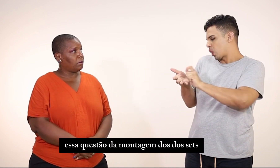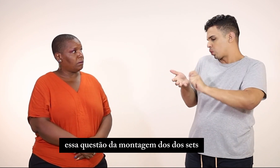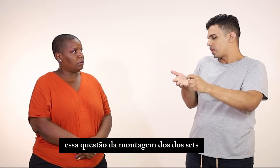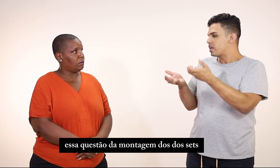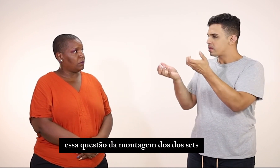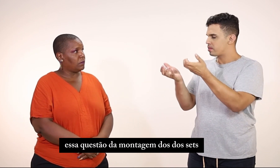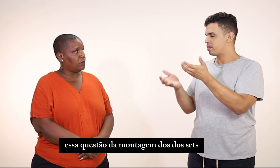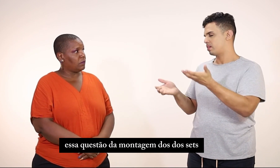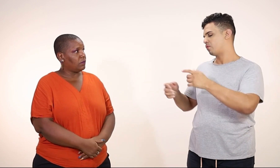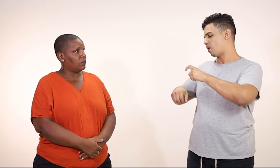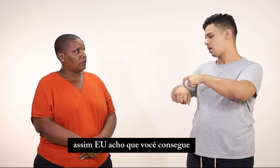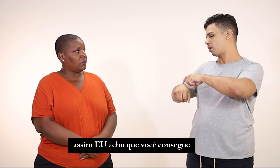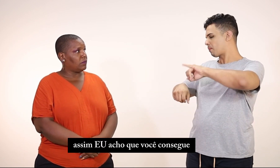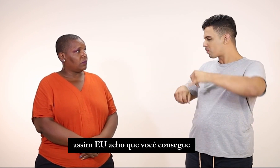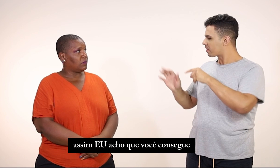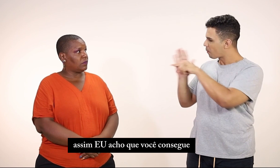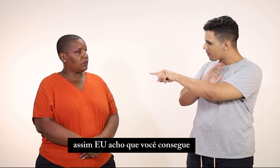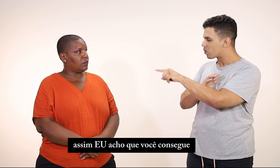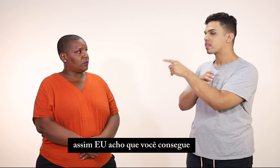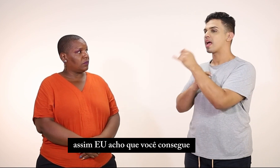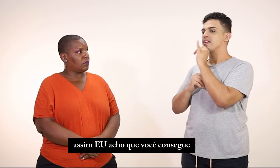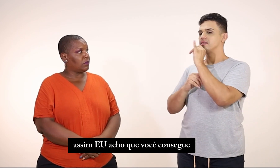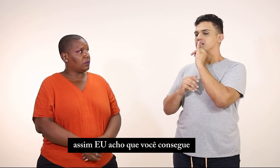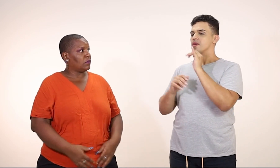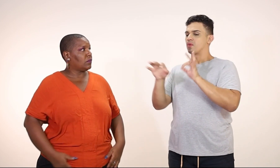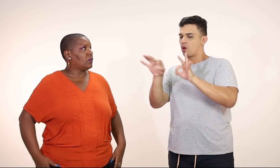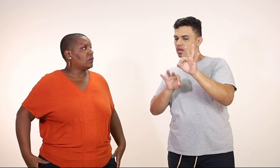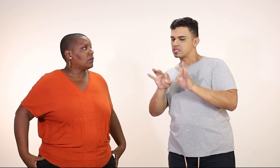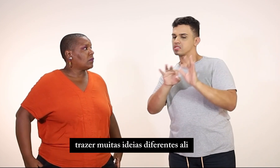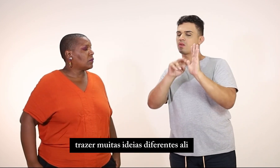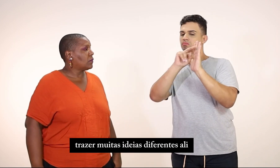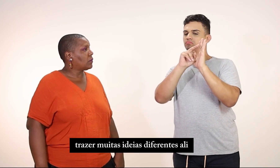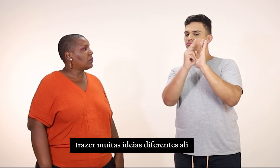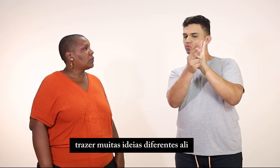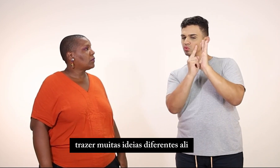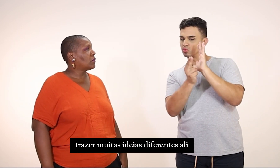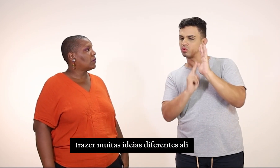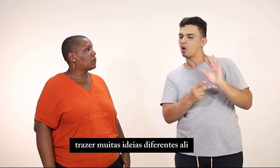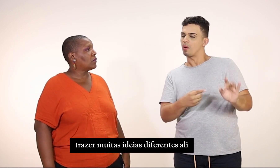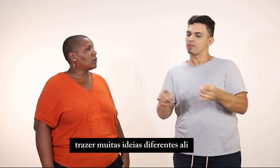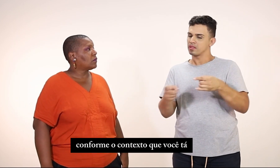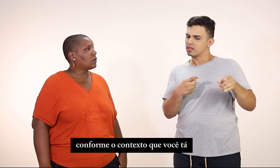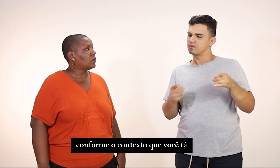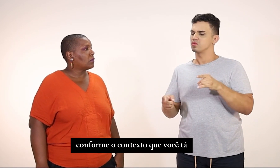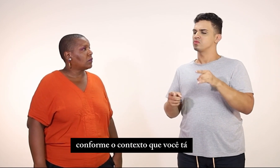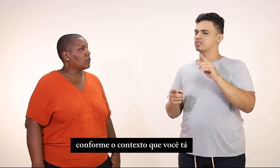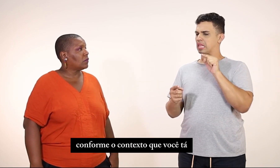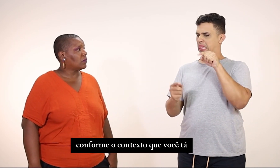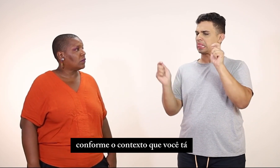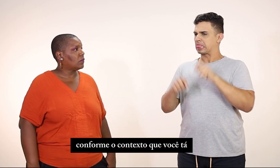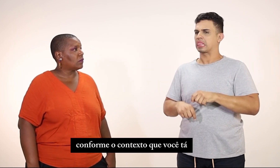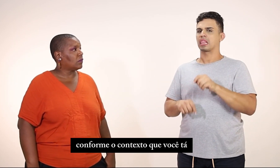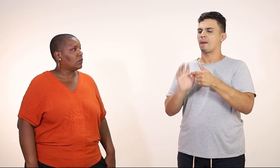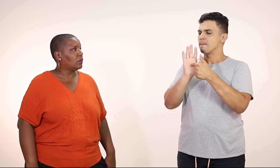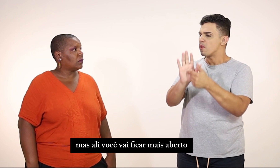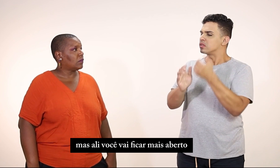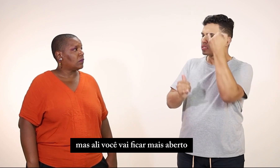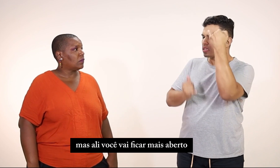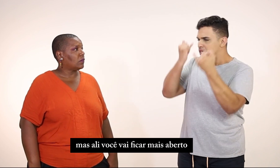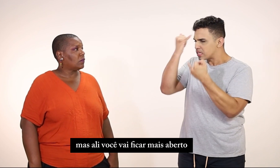dos sets. Assim, eu acho que você consegue trazer muitas ideias diferentes ali conforme o contexto que você tá. Mas ali você vai ficar